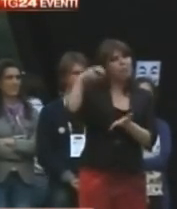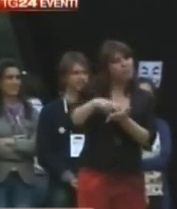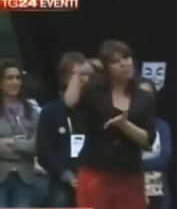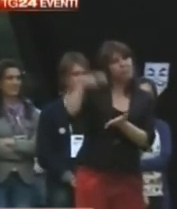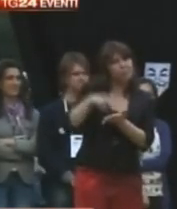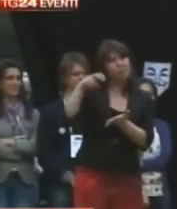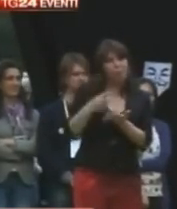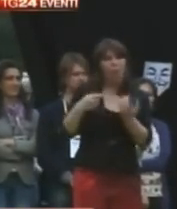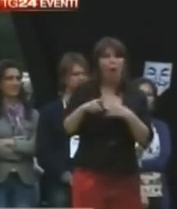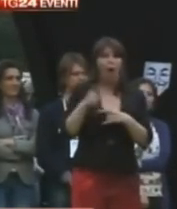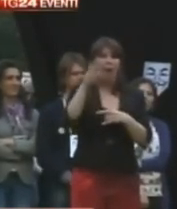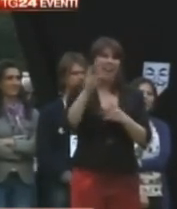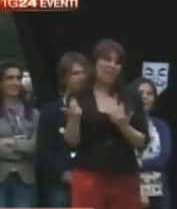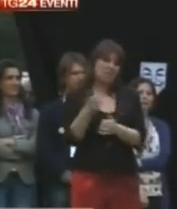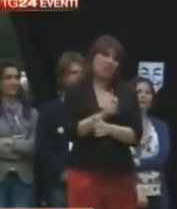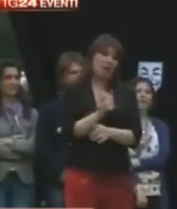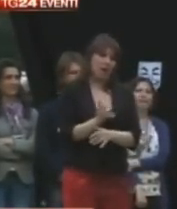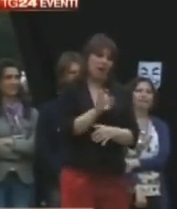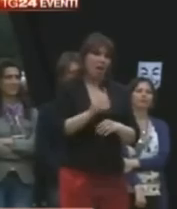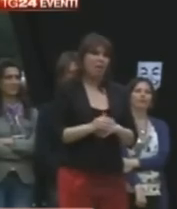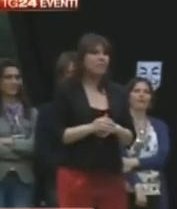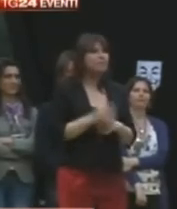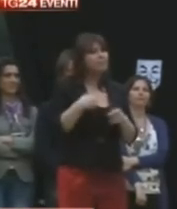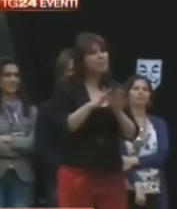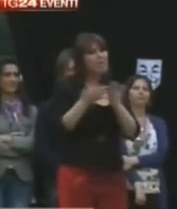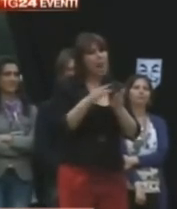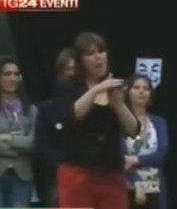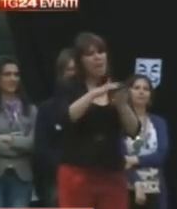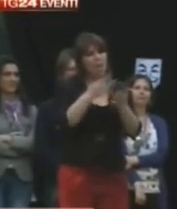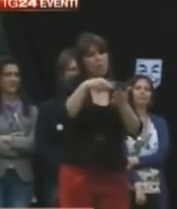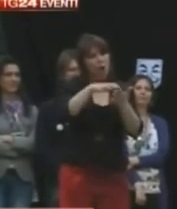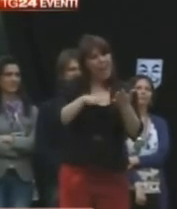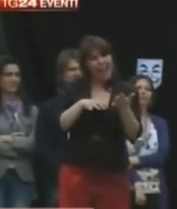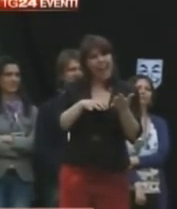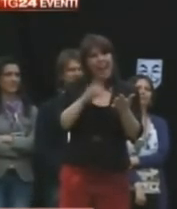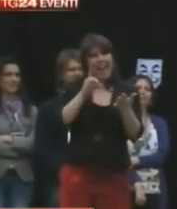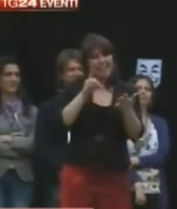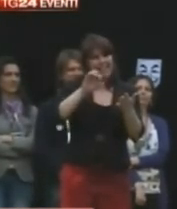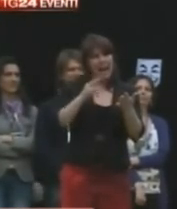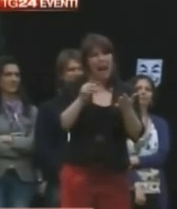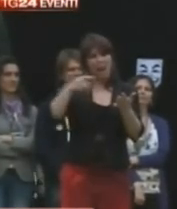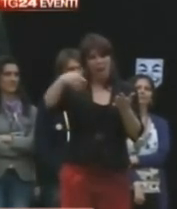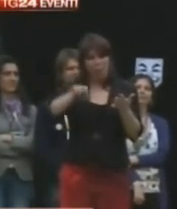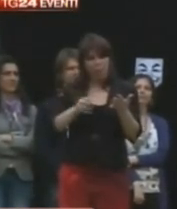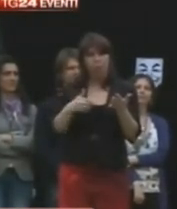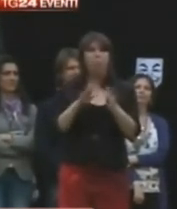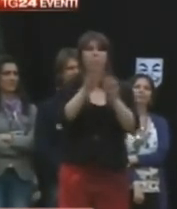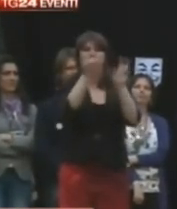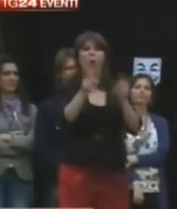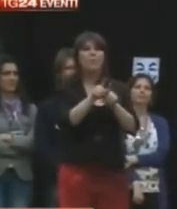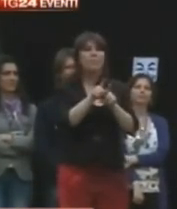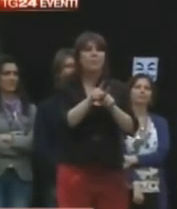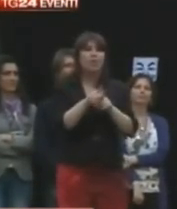Renzi adesso, ho letto un libro di Edgar Allan Poe, e c'era, descriveva una